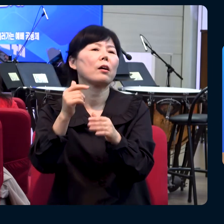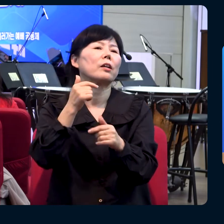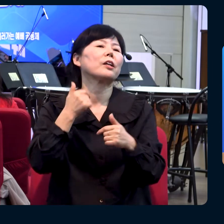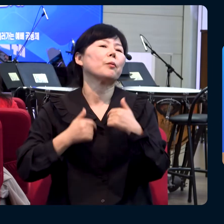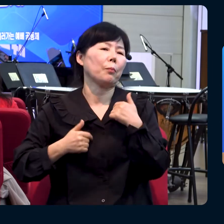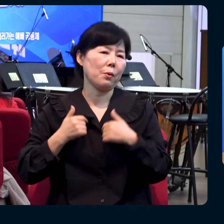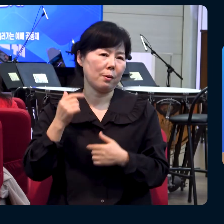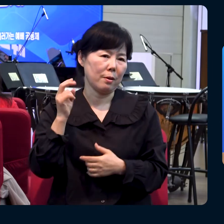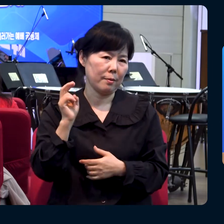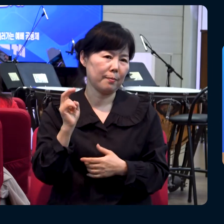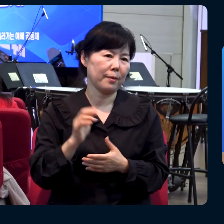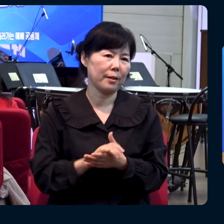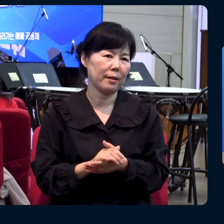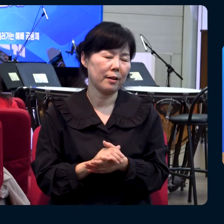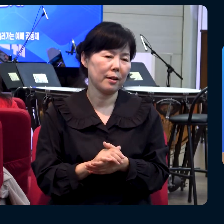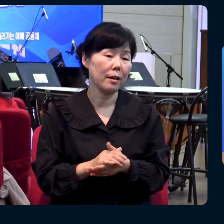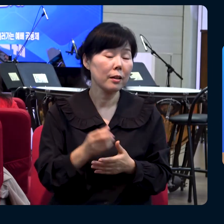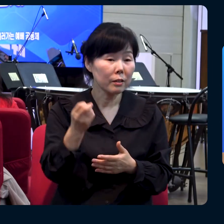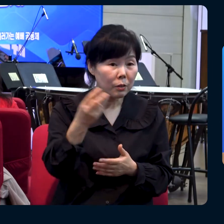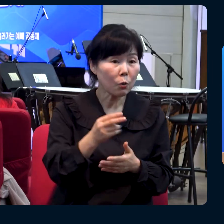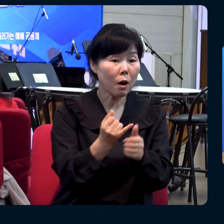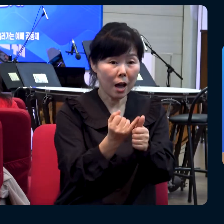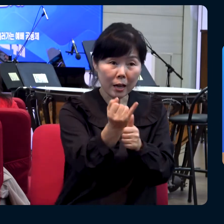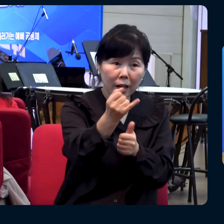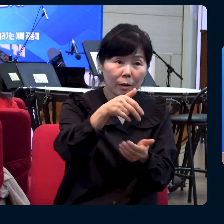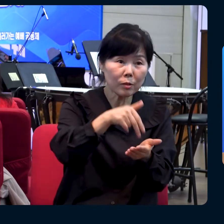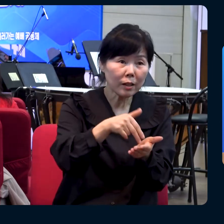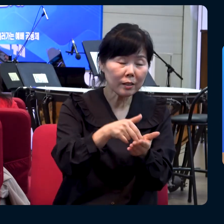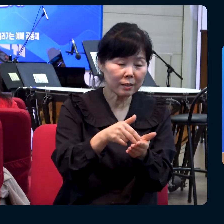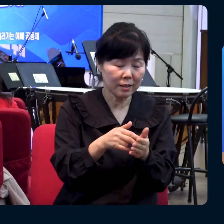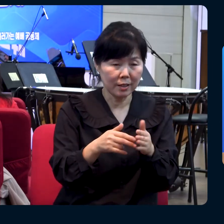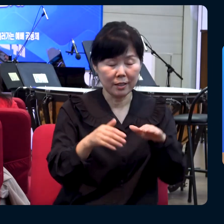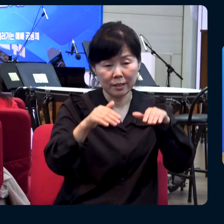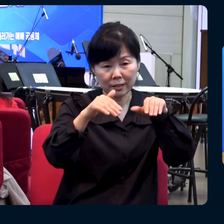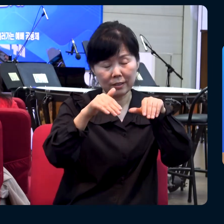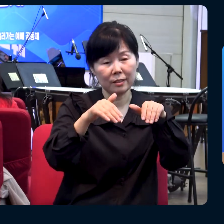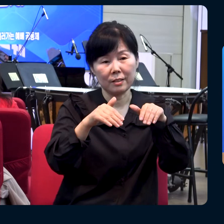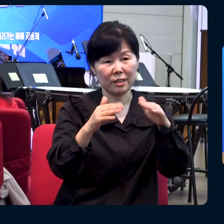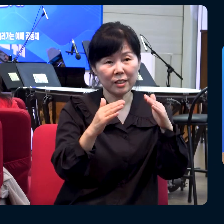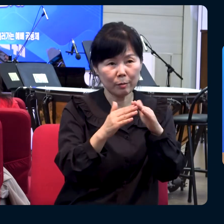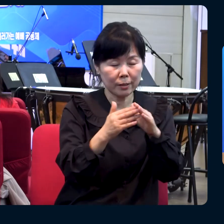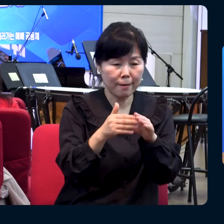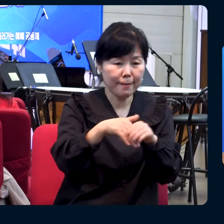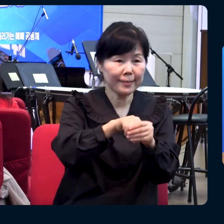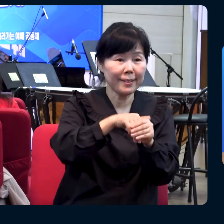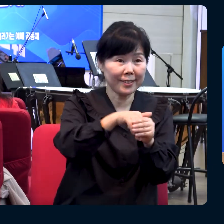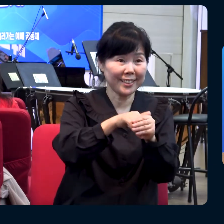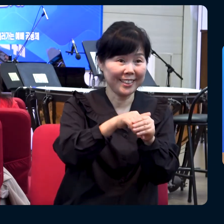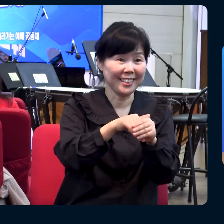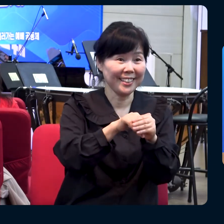가정주부들 중에 설거지를 할 때 늘 화가 나 있는 분들이 있어요.